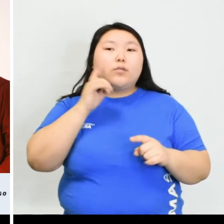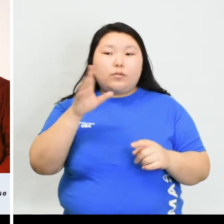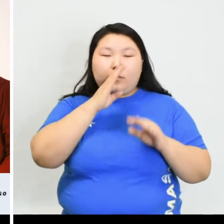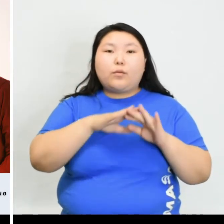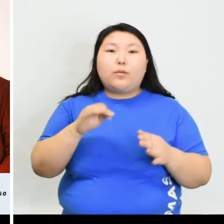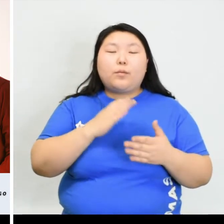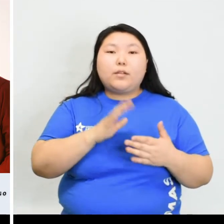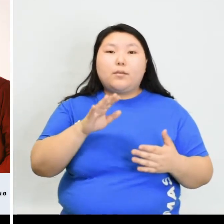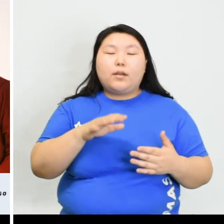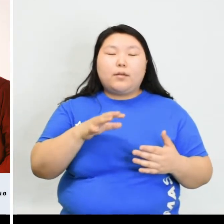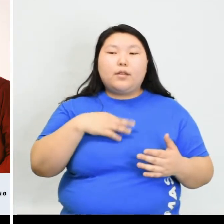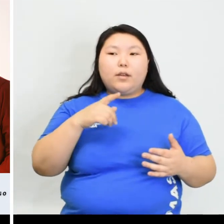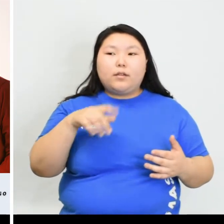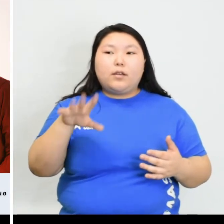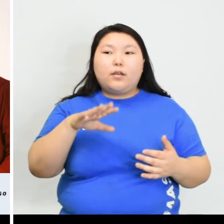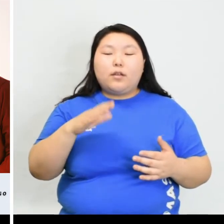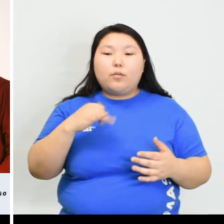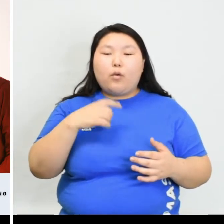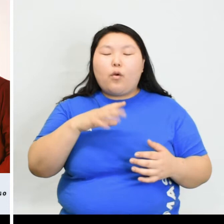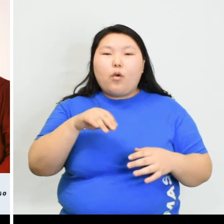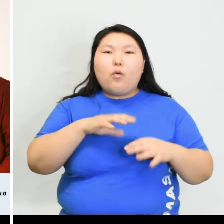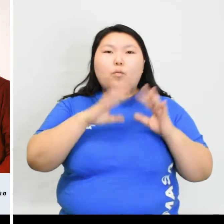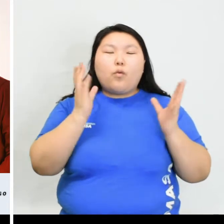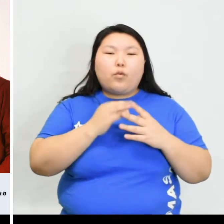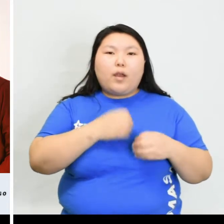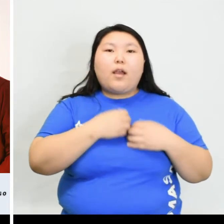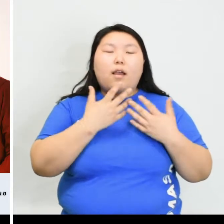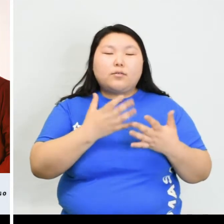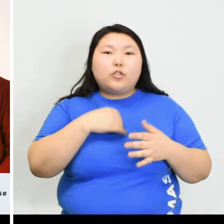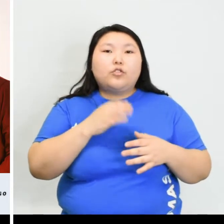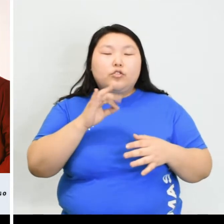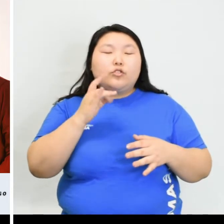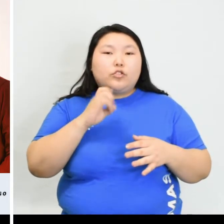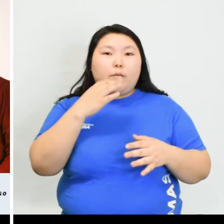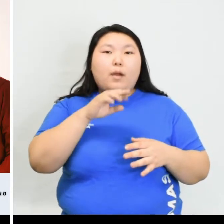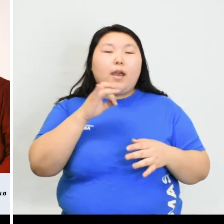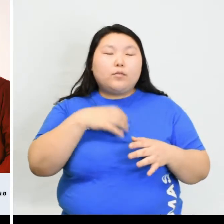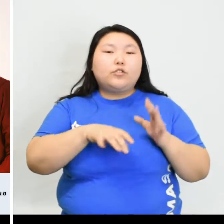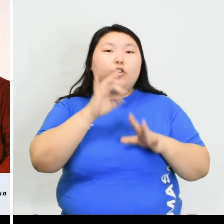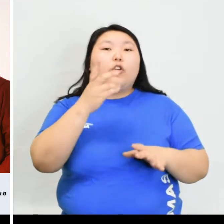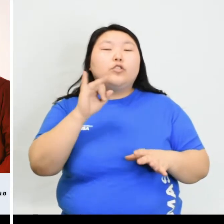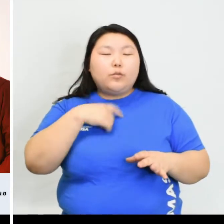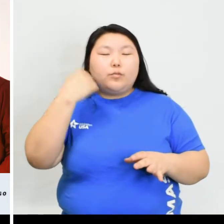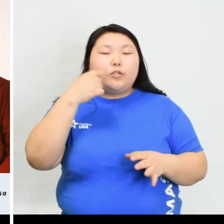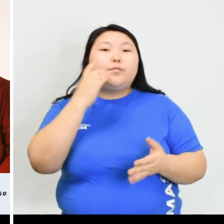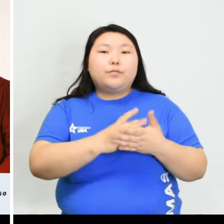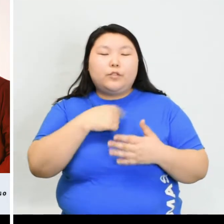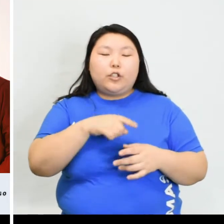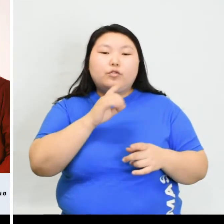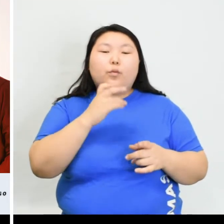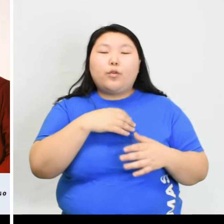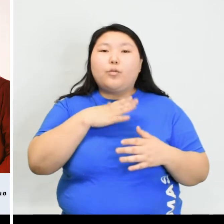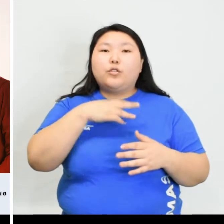хөөхдөд байгаа шүү тэ хөөхнүүд байгаа тэгэхээр team нэг бүх юмд гараад өрч үтсэн team програмыг сонгосоо л гэж бодож байна миний бол миний